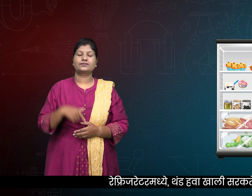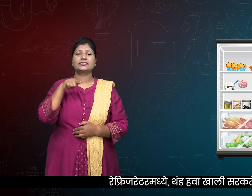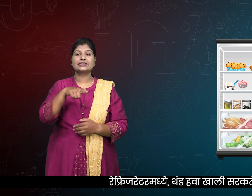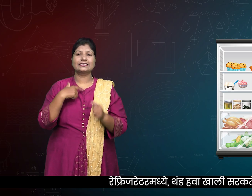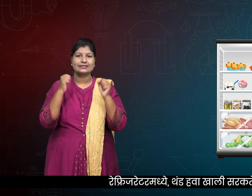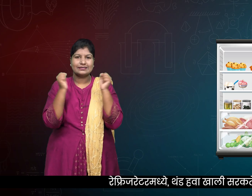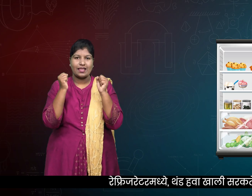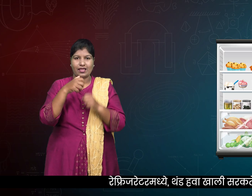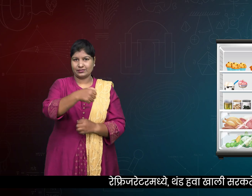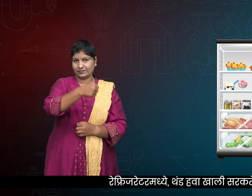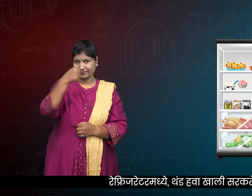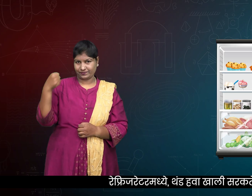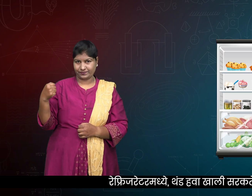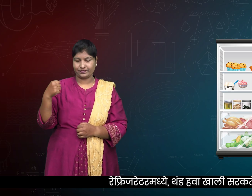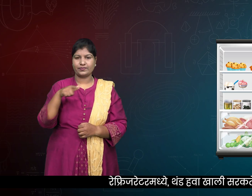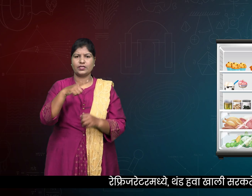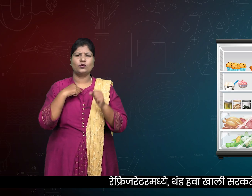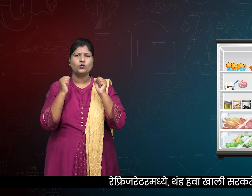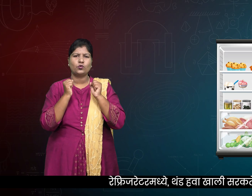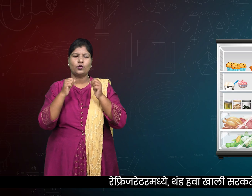रेफ्रिजरेटरमध्ये थंड हवा खाली सरकते